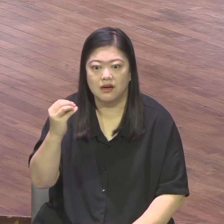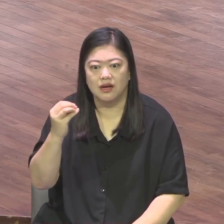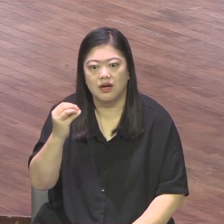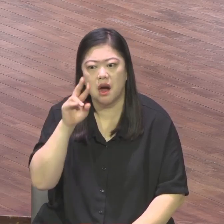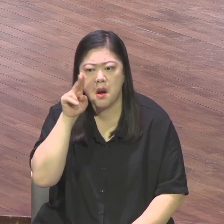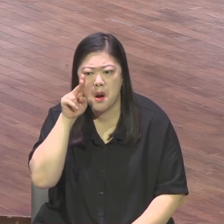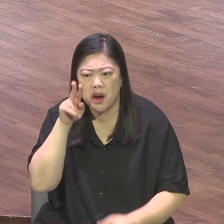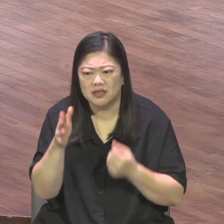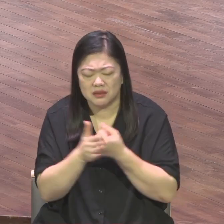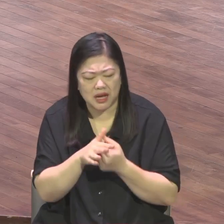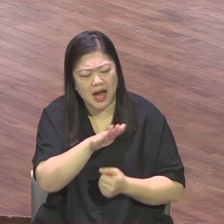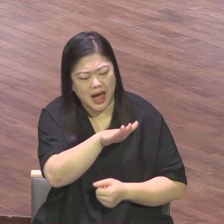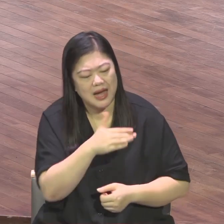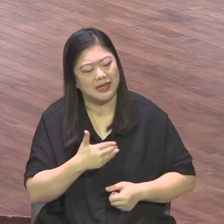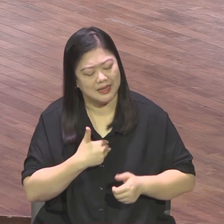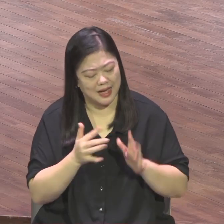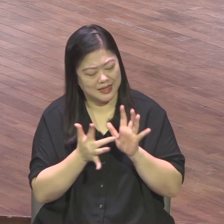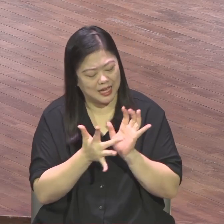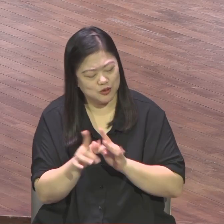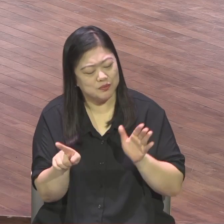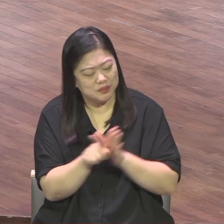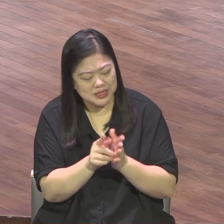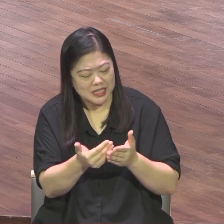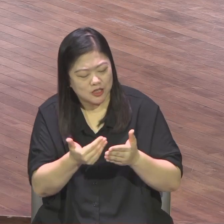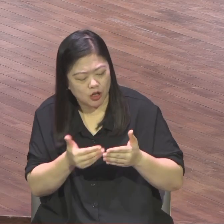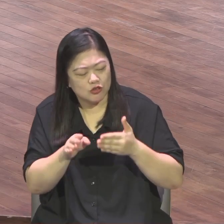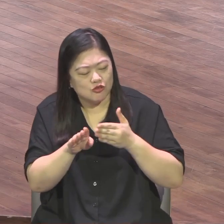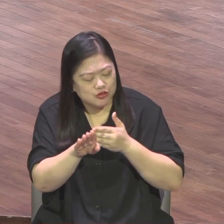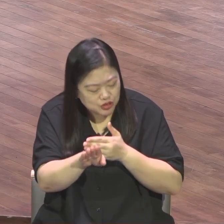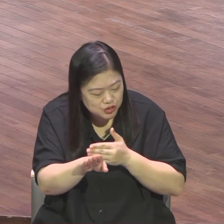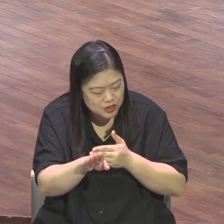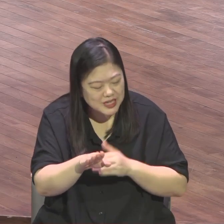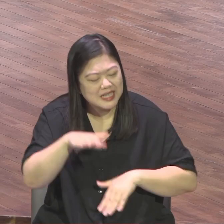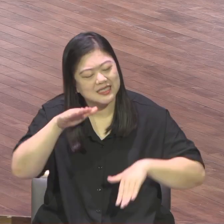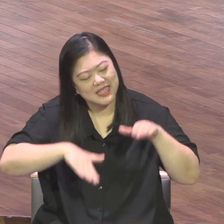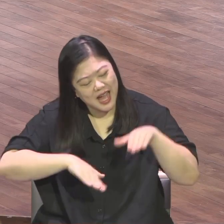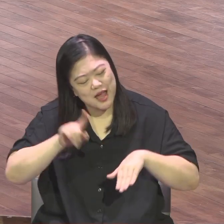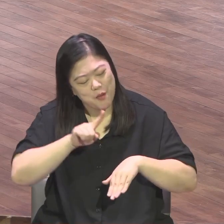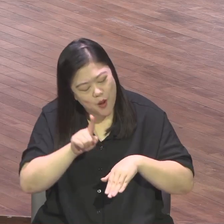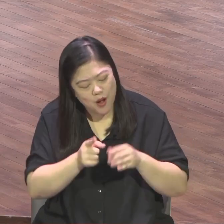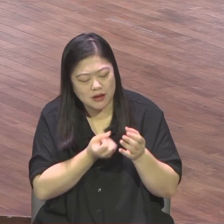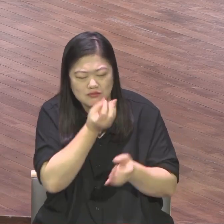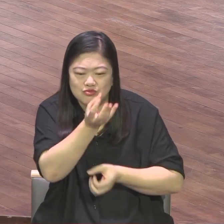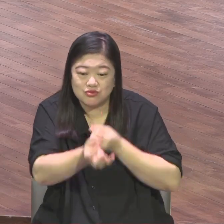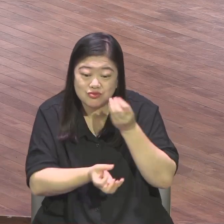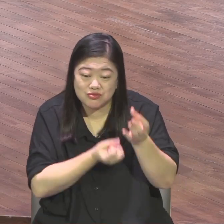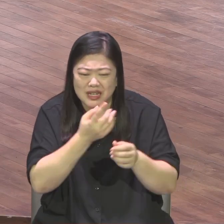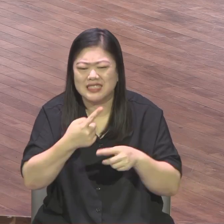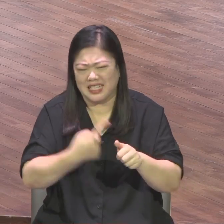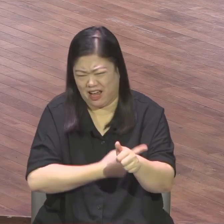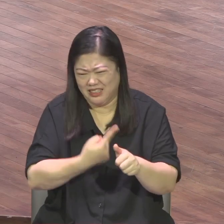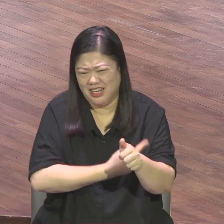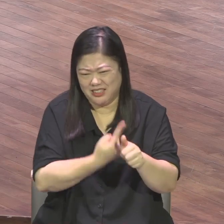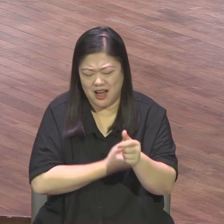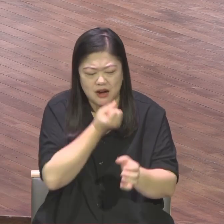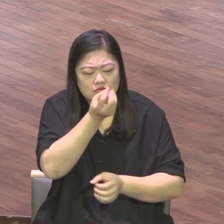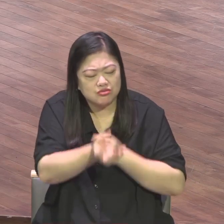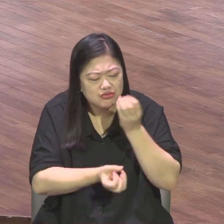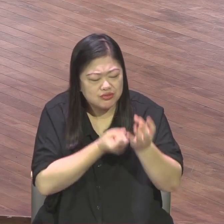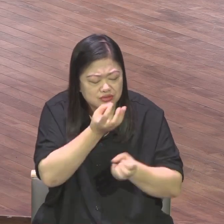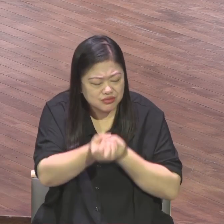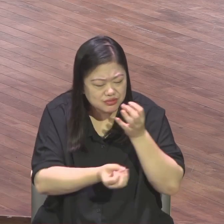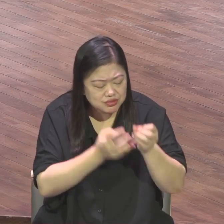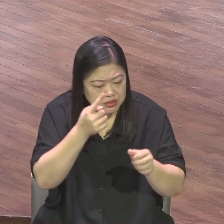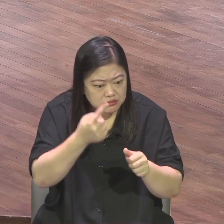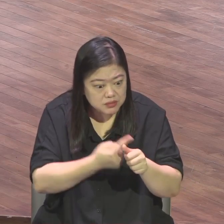예수 믿고 난 막 전과 예수 믿고 난 후 AD, BC 딱 나누어서 그렇게 그렇게 여러분이 내가 예수